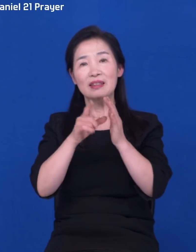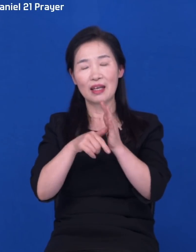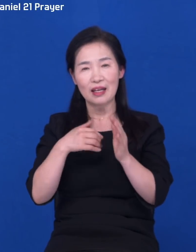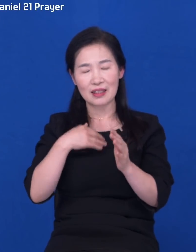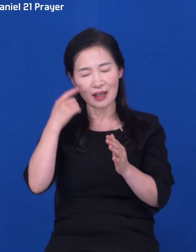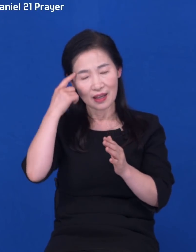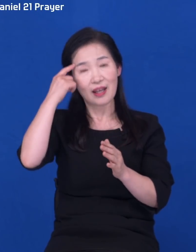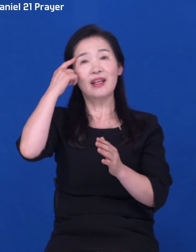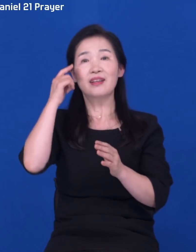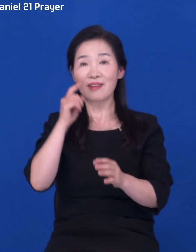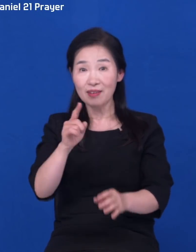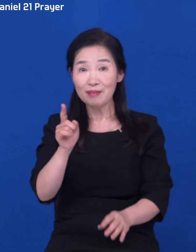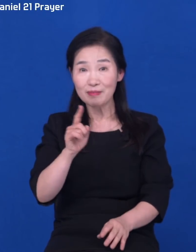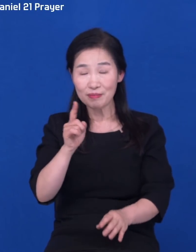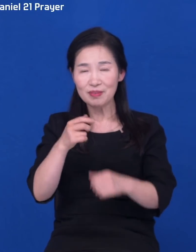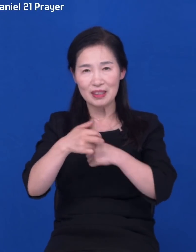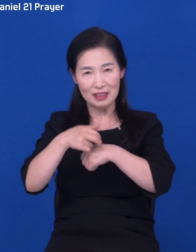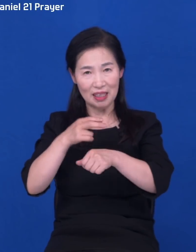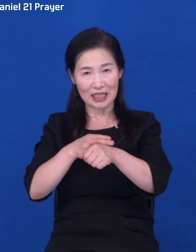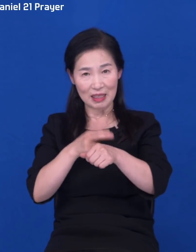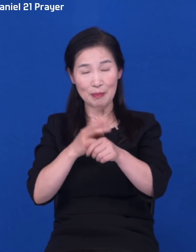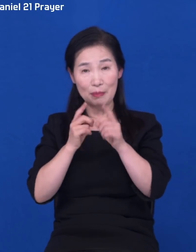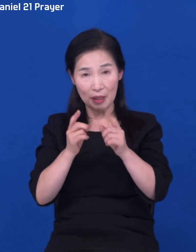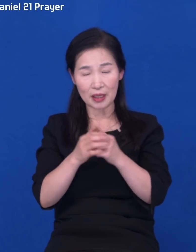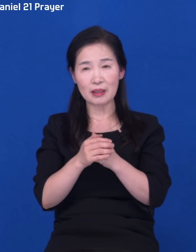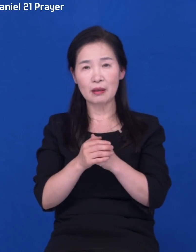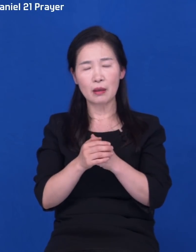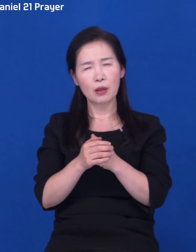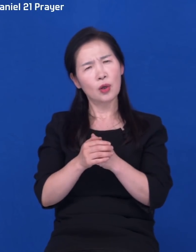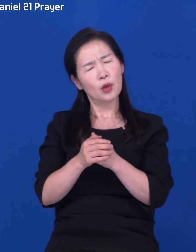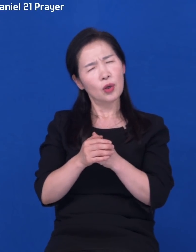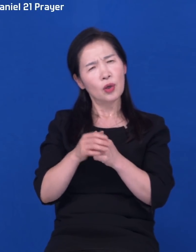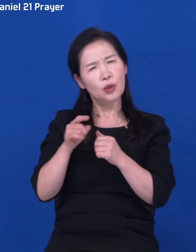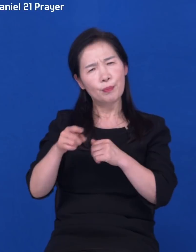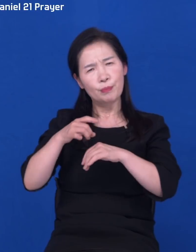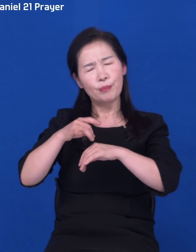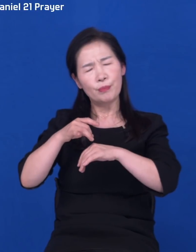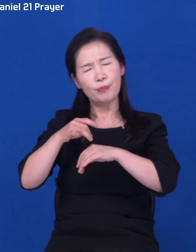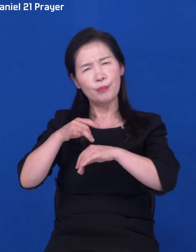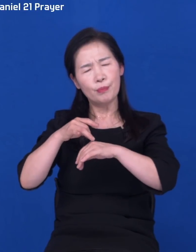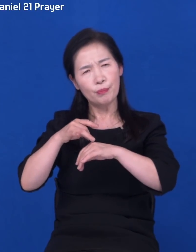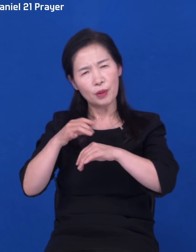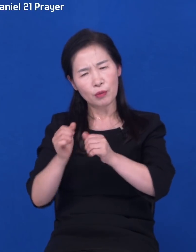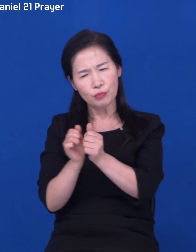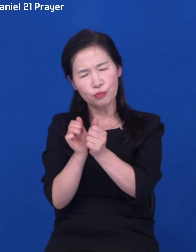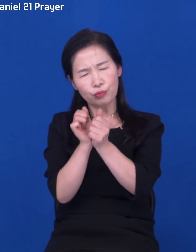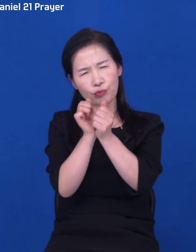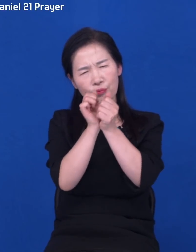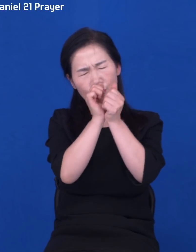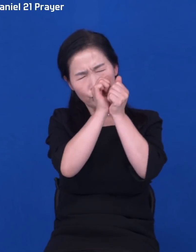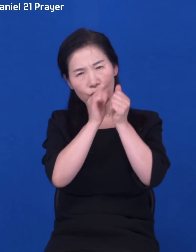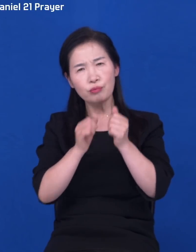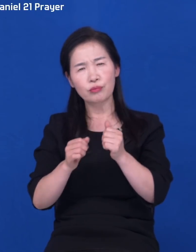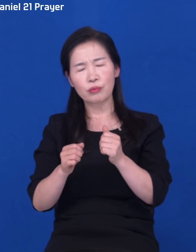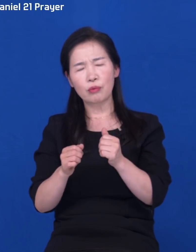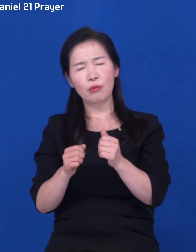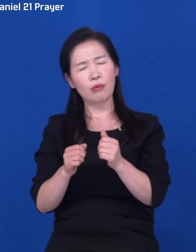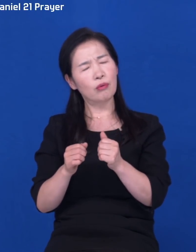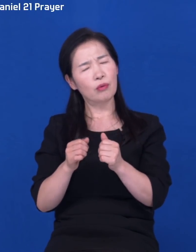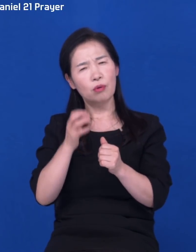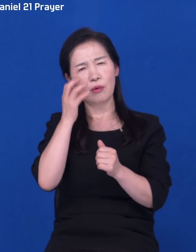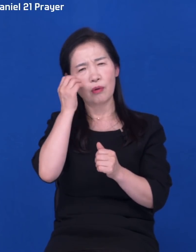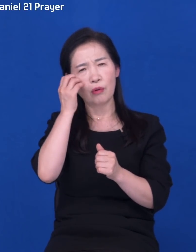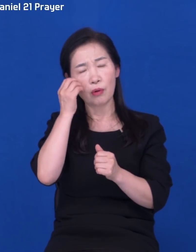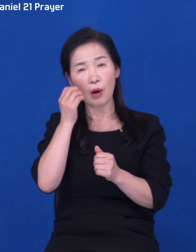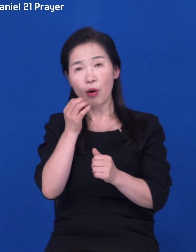선생님이 뭐라고 그랬냐면은 이게 근데 자기도 처음 본 걸 어떻게 설명 못 하겠다. 보통은 암이 없어진 자리에서 다시 나오는